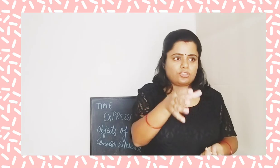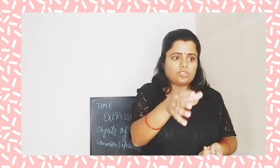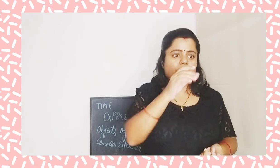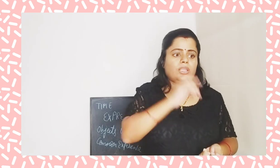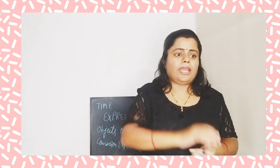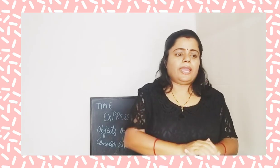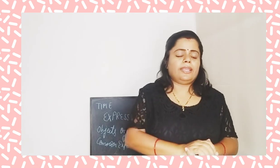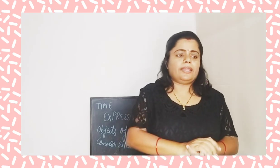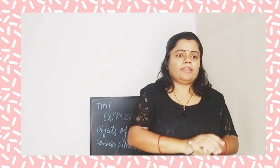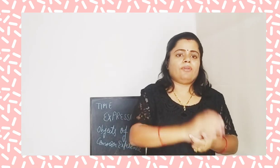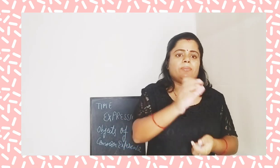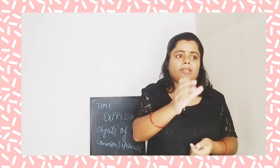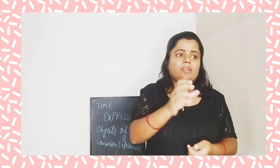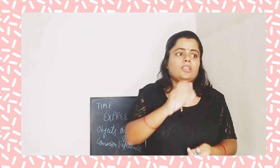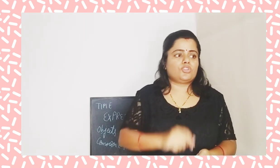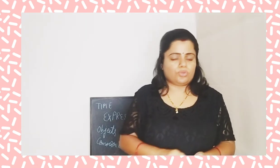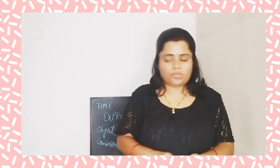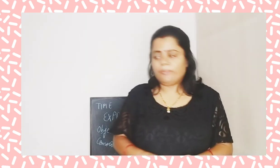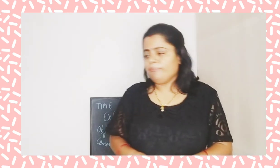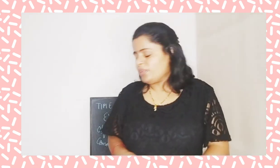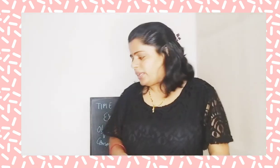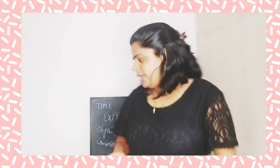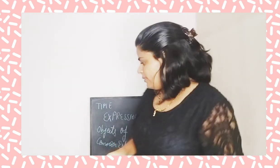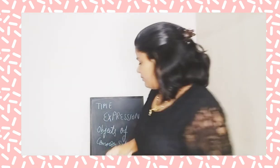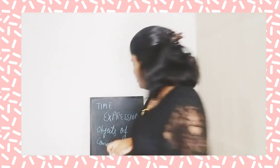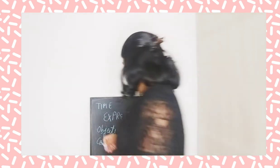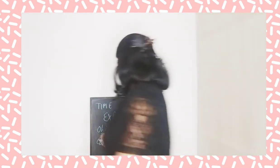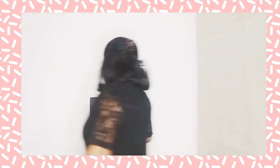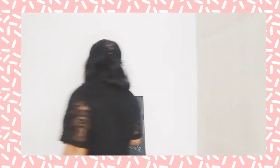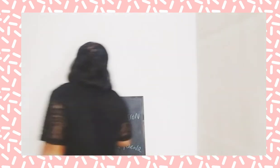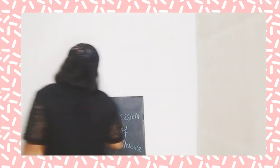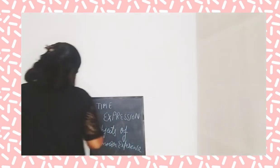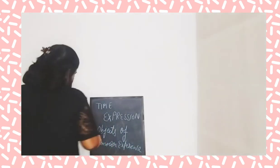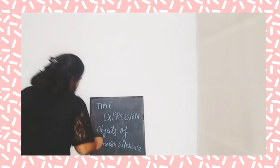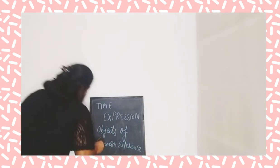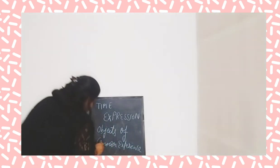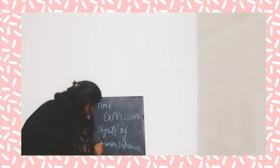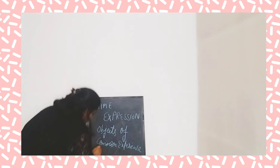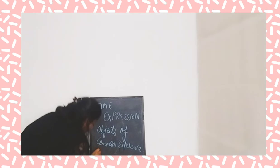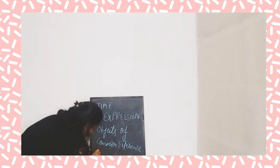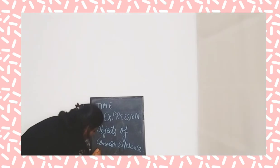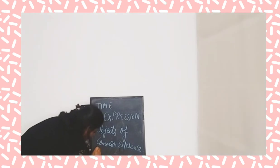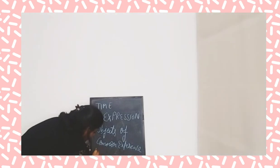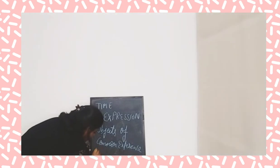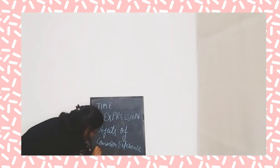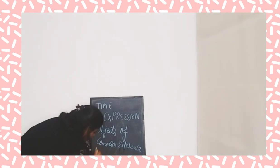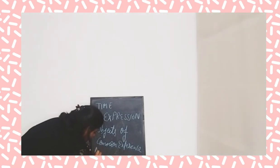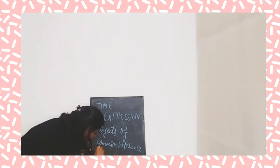नेचर एंड एनवायरमेंटल इश्यूज, राइट? व्हेन वी टॉक अबाउट नेचर एंड एनवायरमेंट,